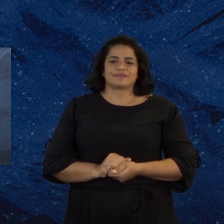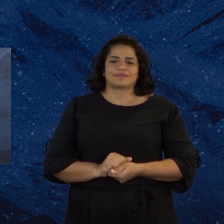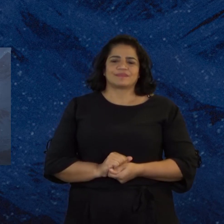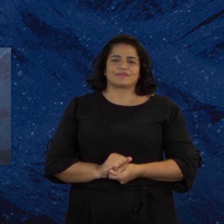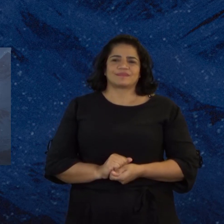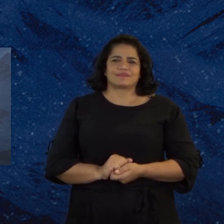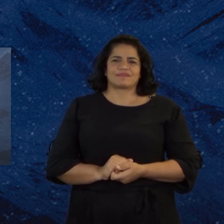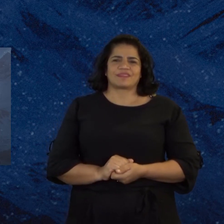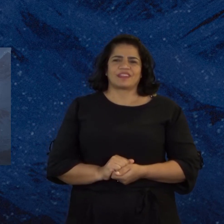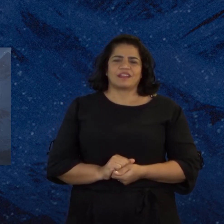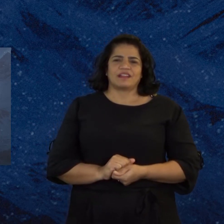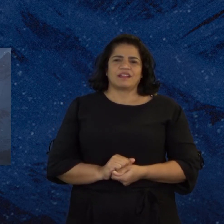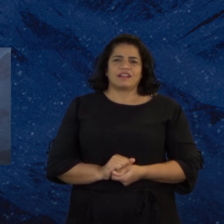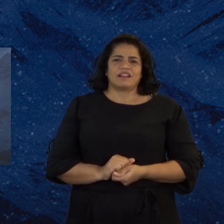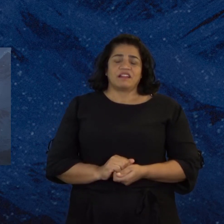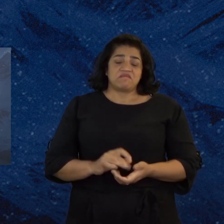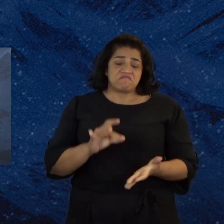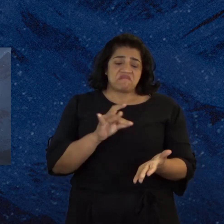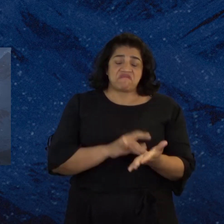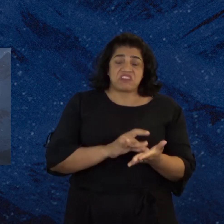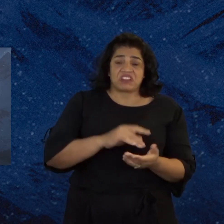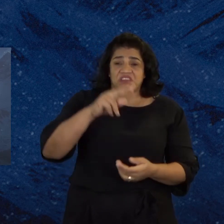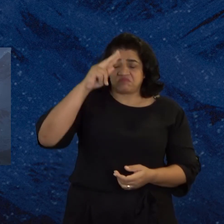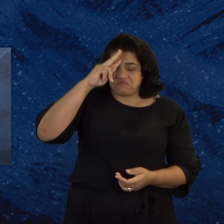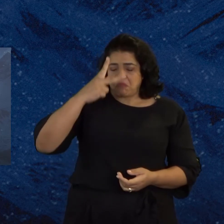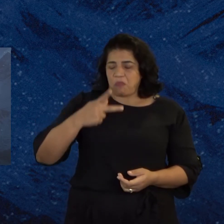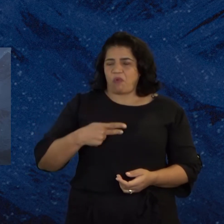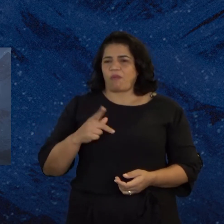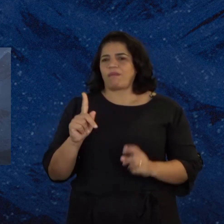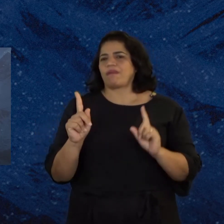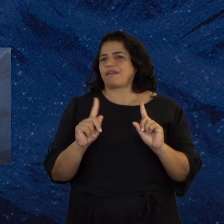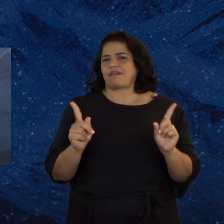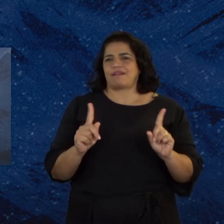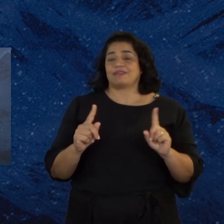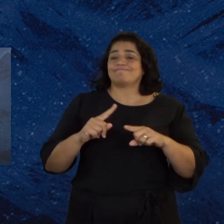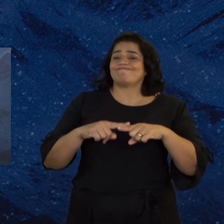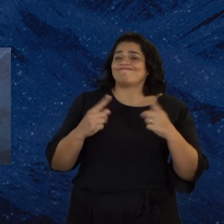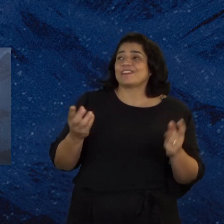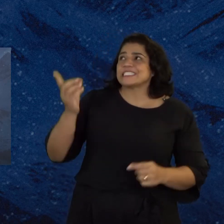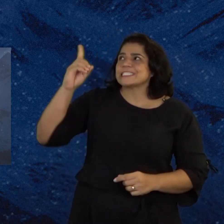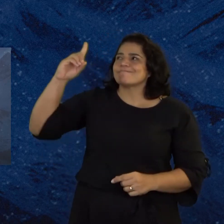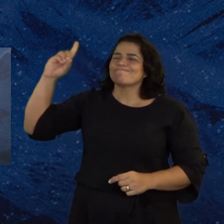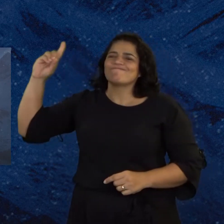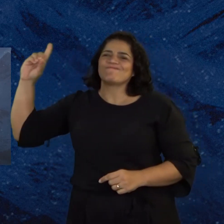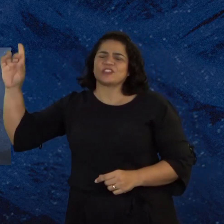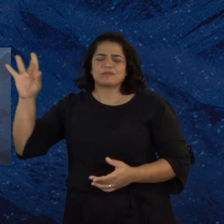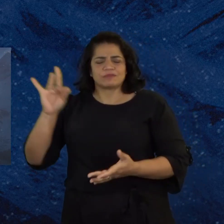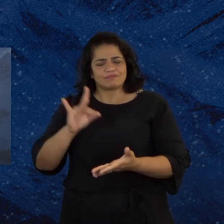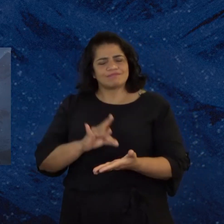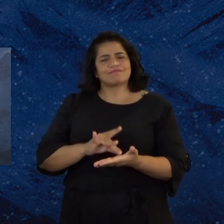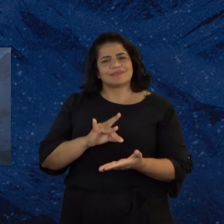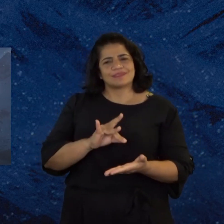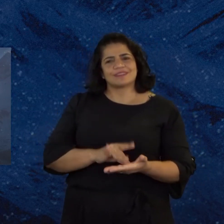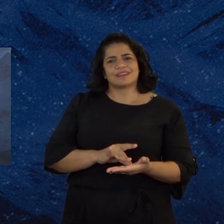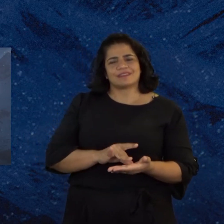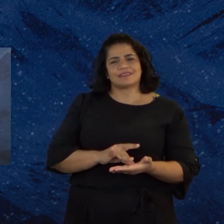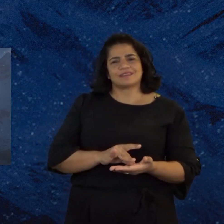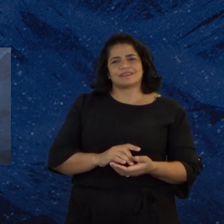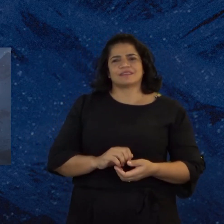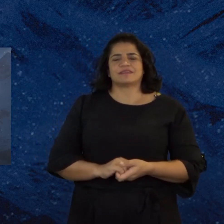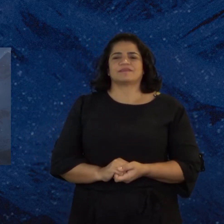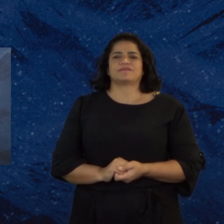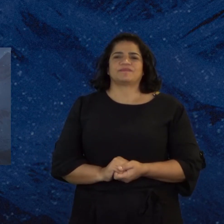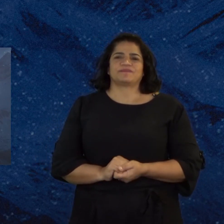Não é a minha verdade, a sua verdade. É Deus mesmo como a verdade. Isso. Aí sim.